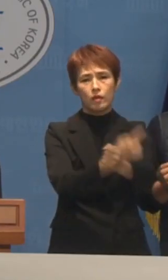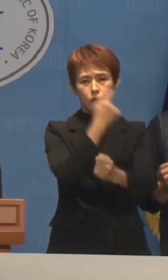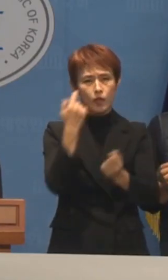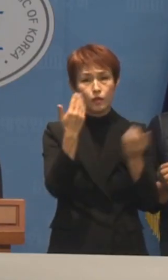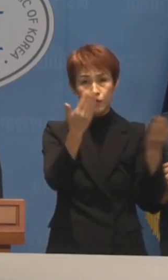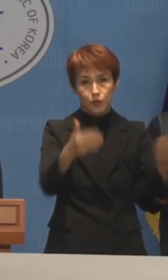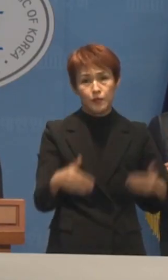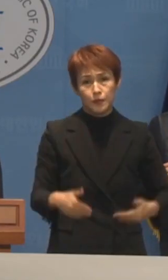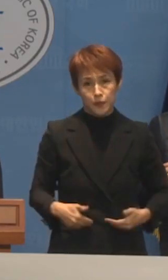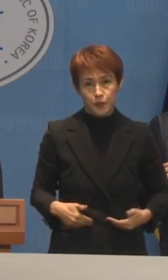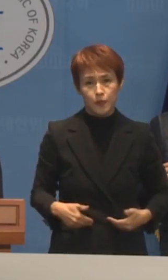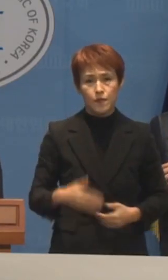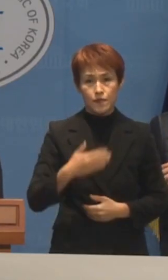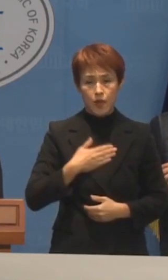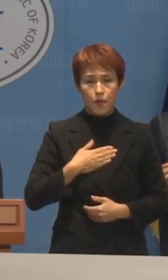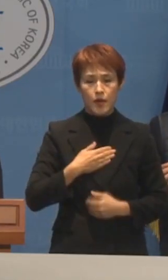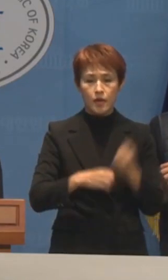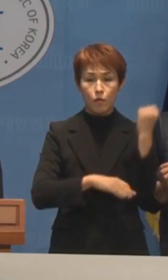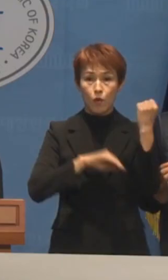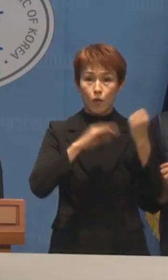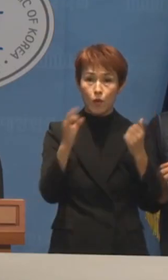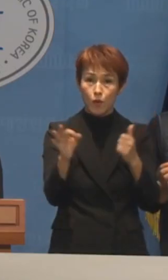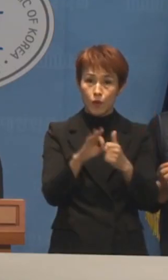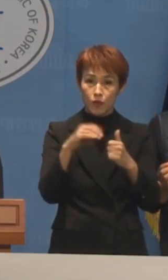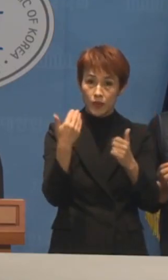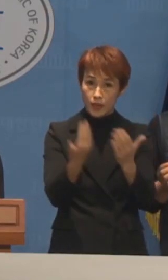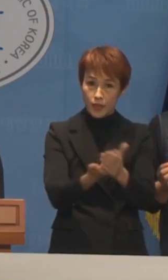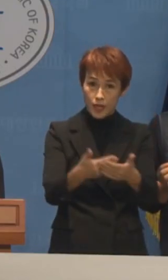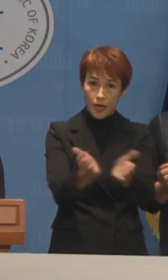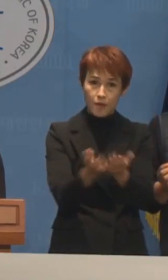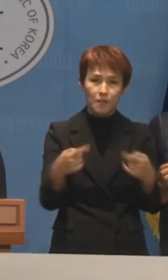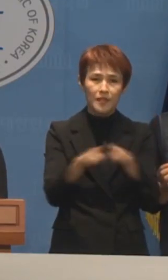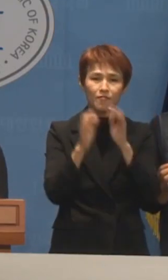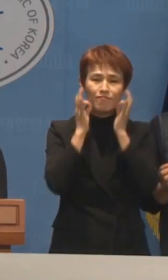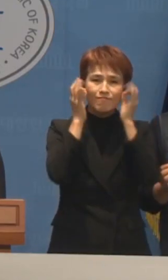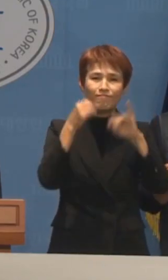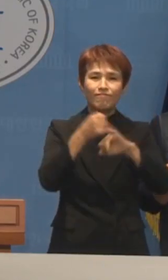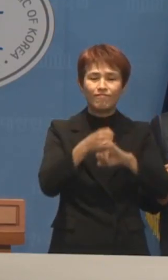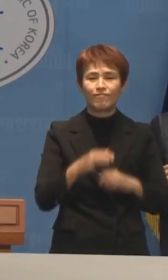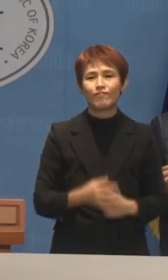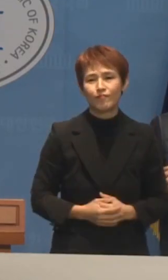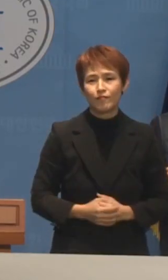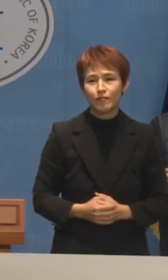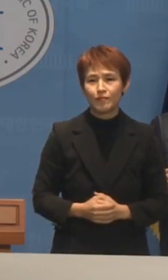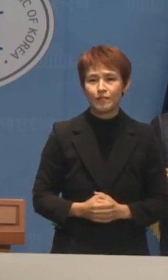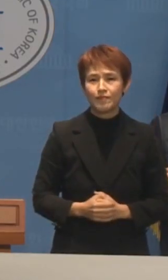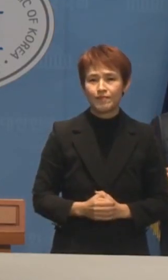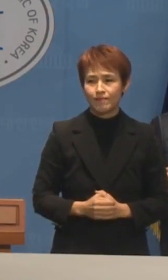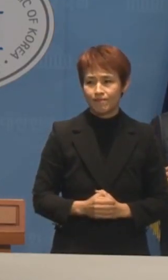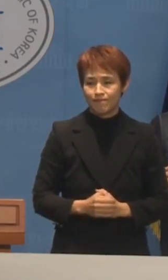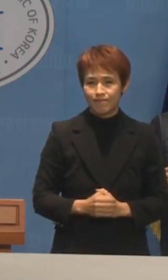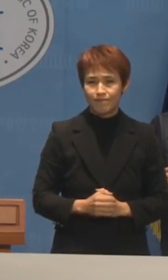수 있도록 저와 기본소득당도 함께 노력하겠습니다. 감사합니다.